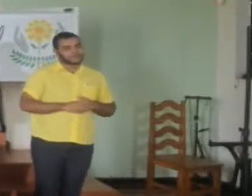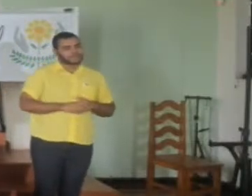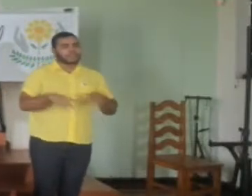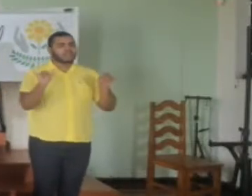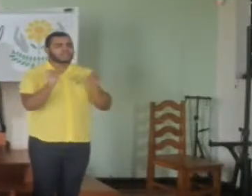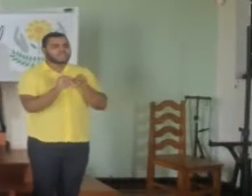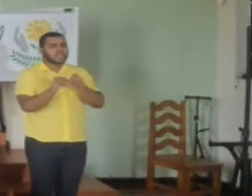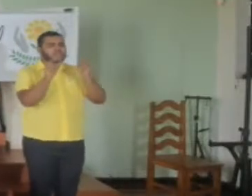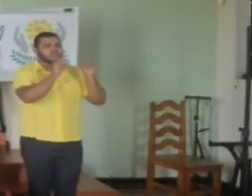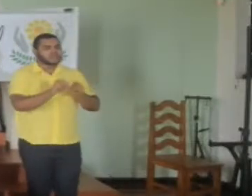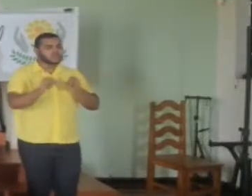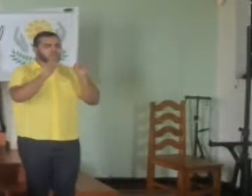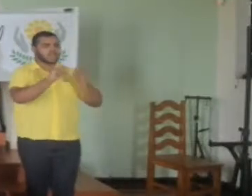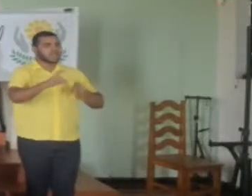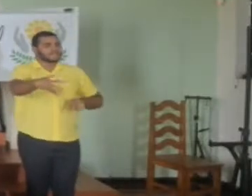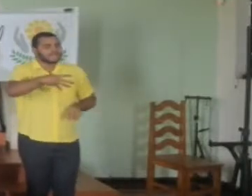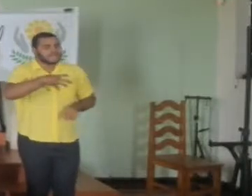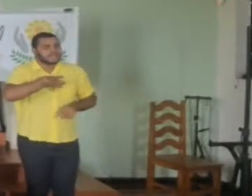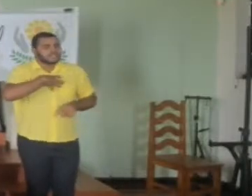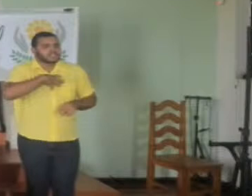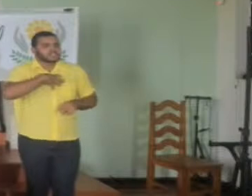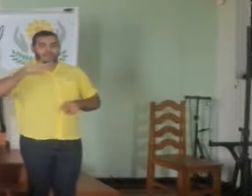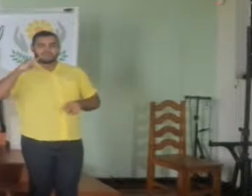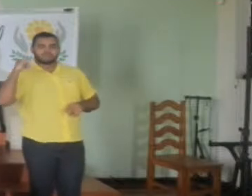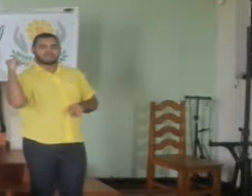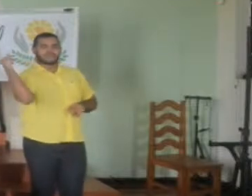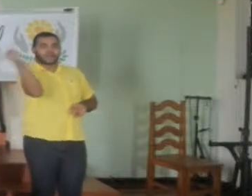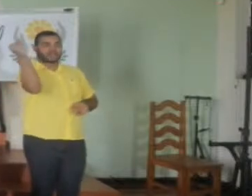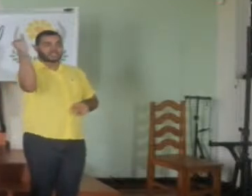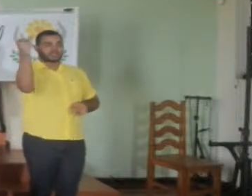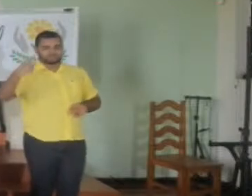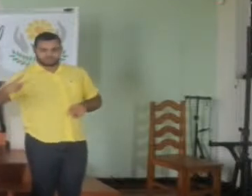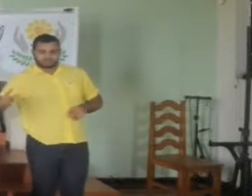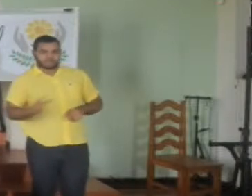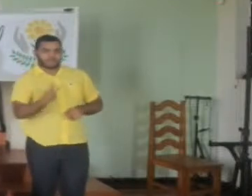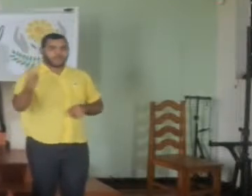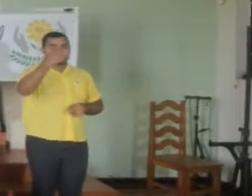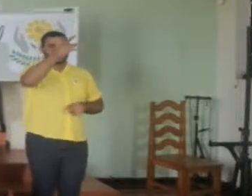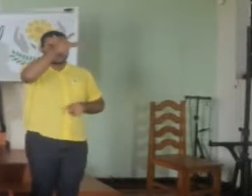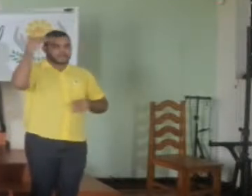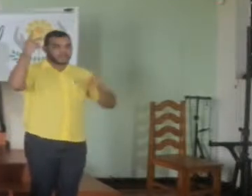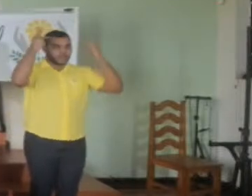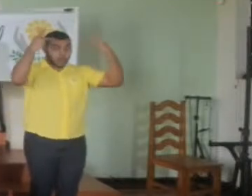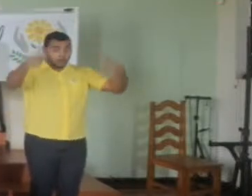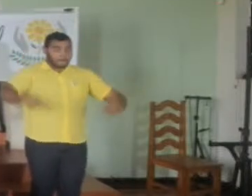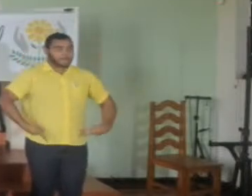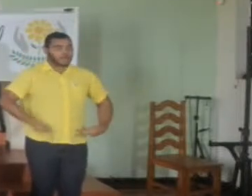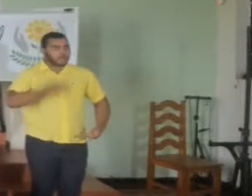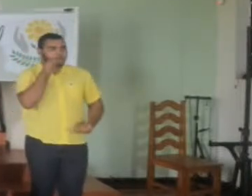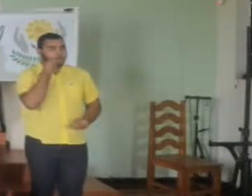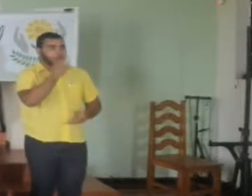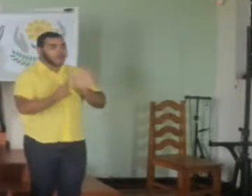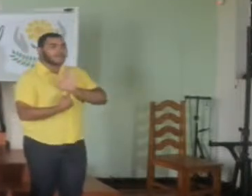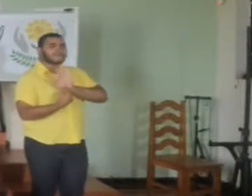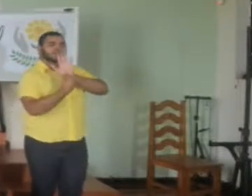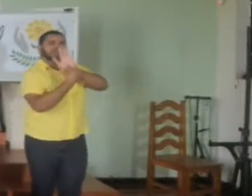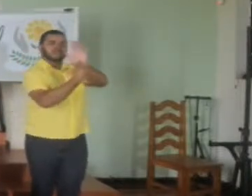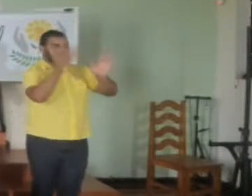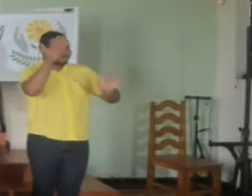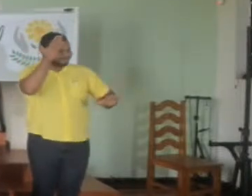colabora para sentir-se mais importante e realizado em demonstrar suas